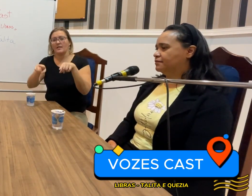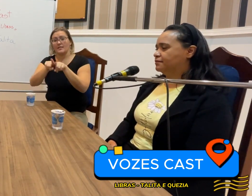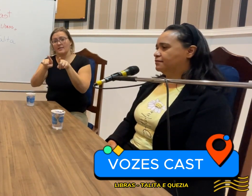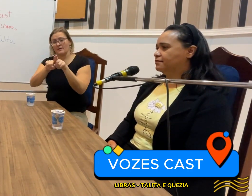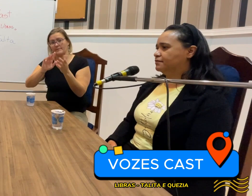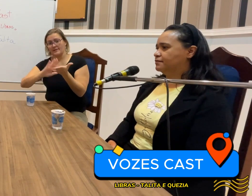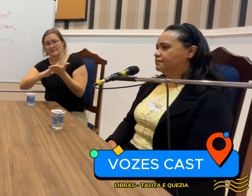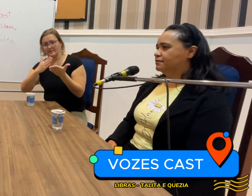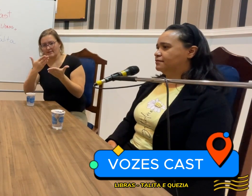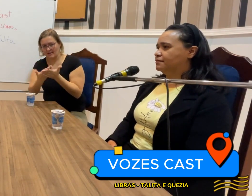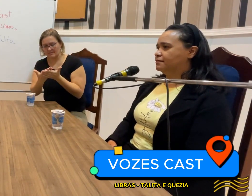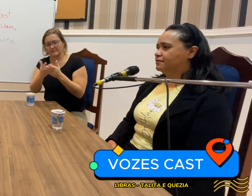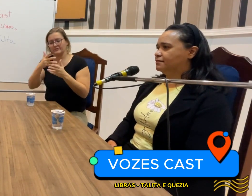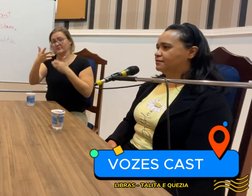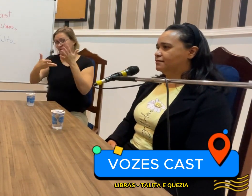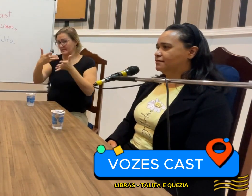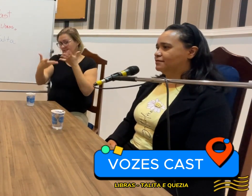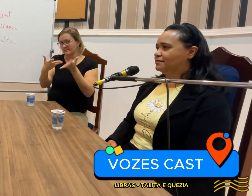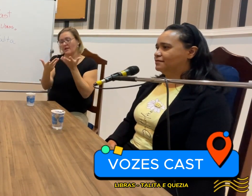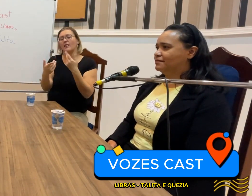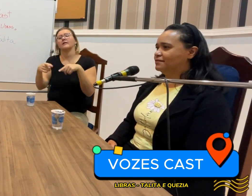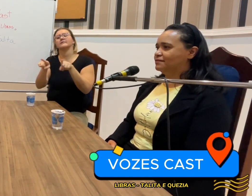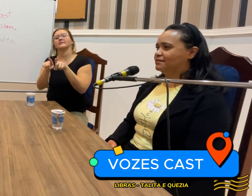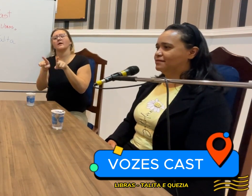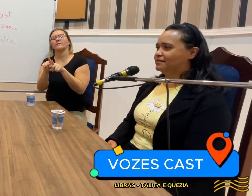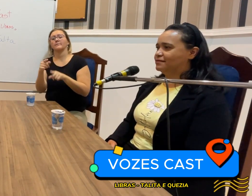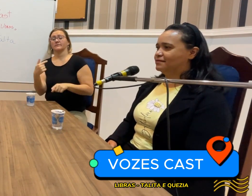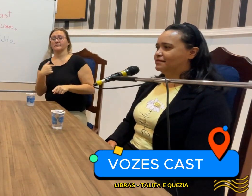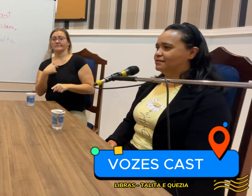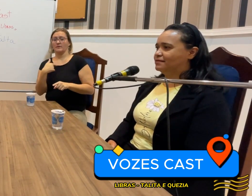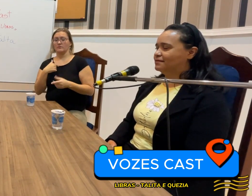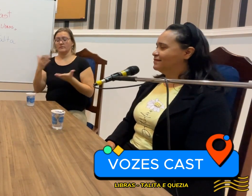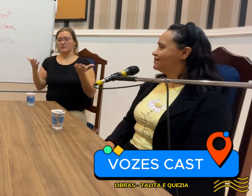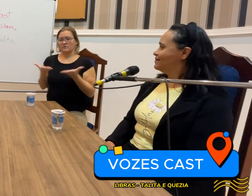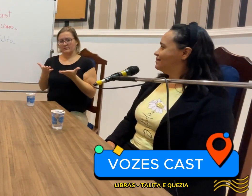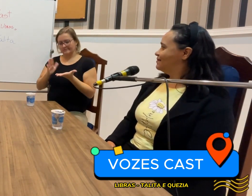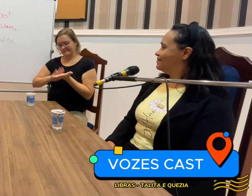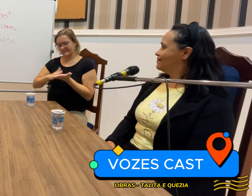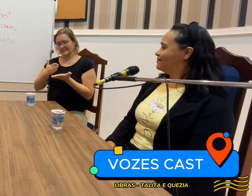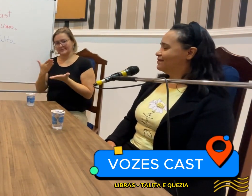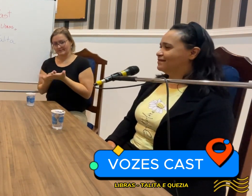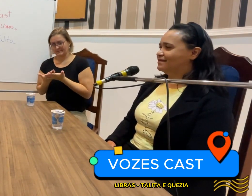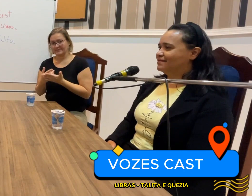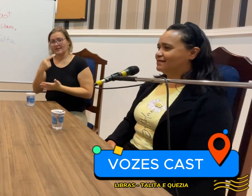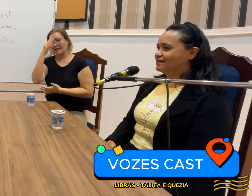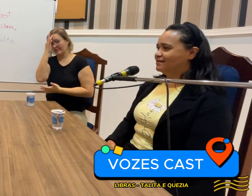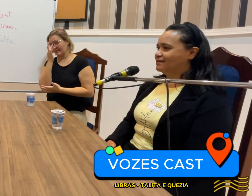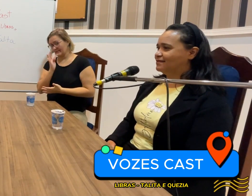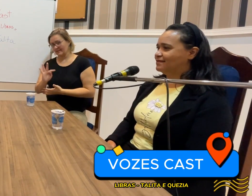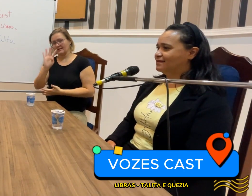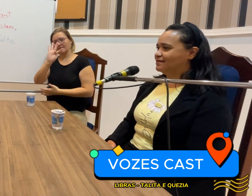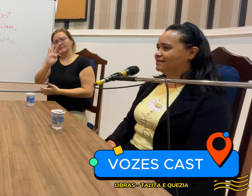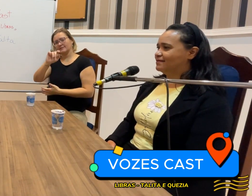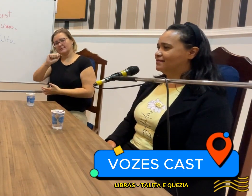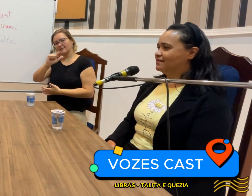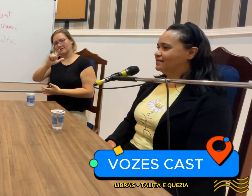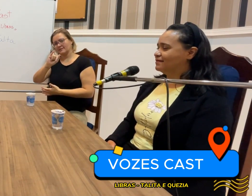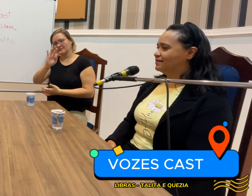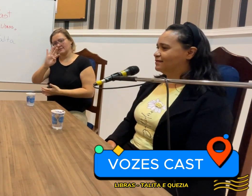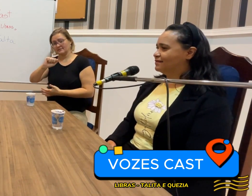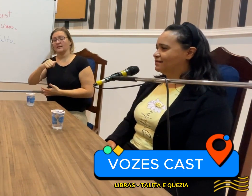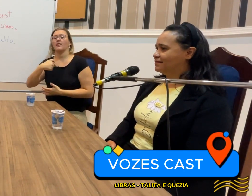de Libras. E aqui para nos interpretar também temos a Thalita. Ela